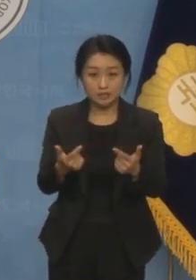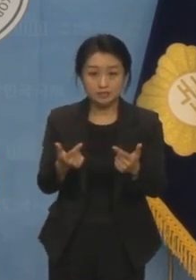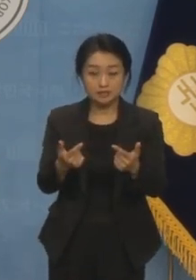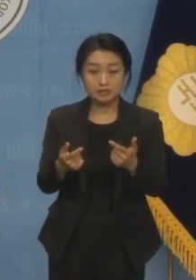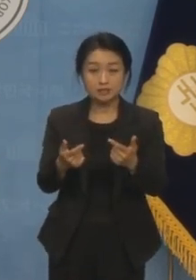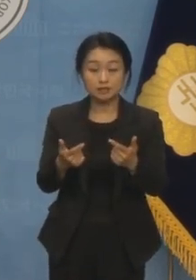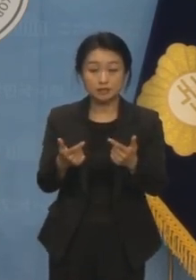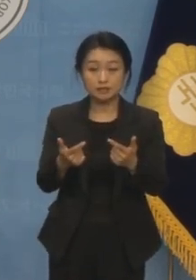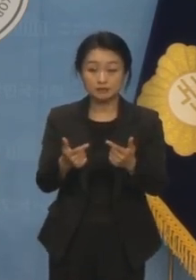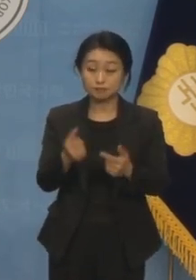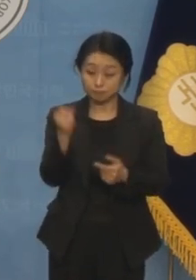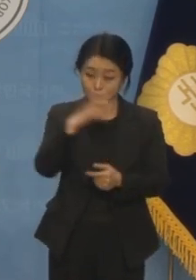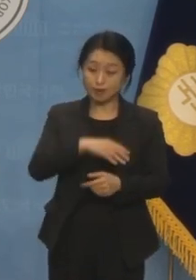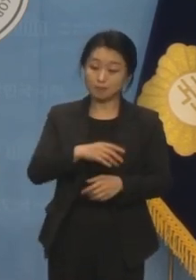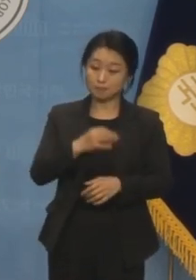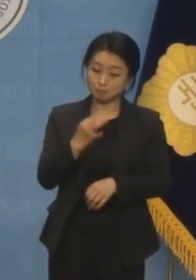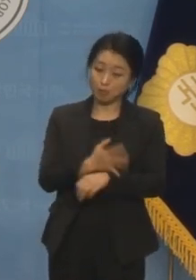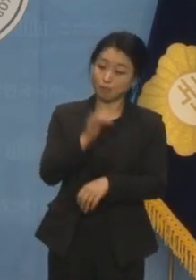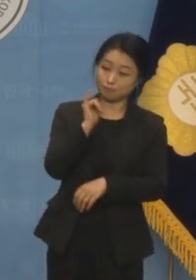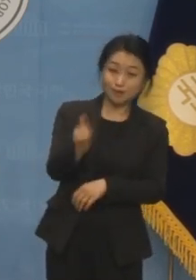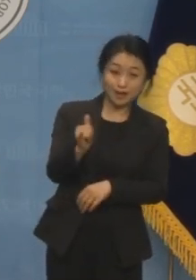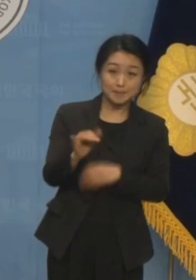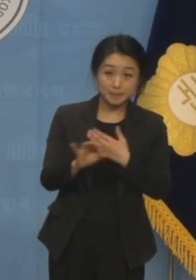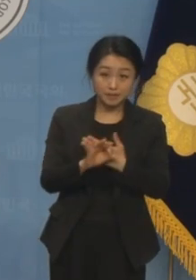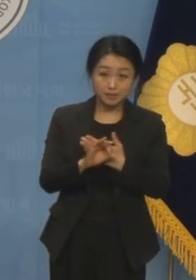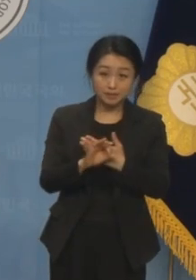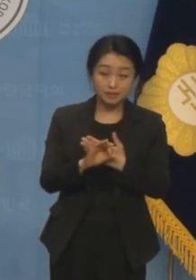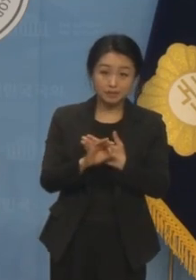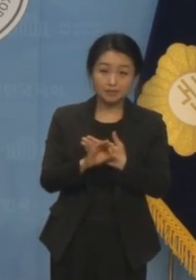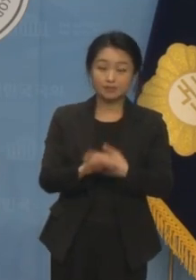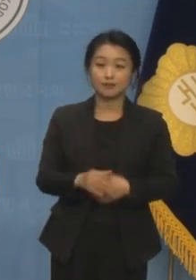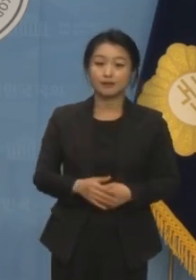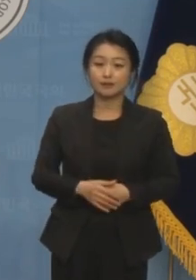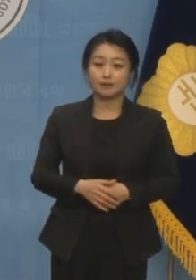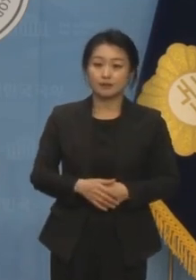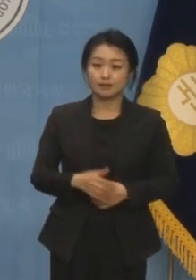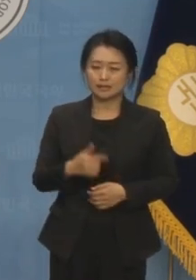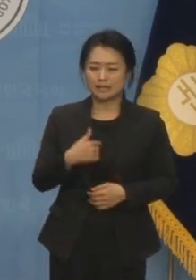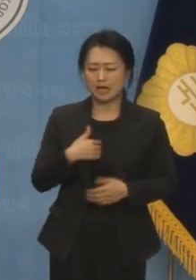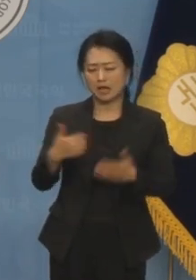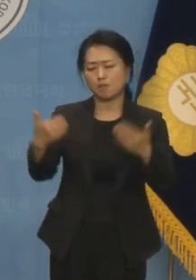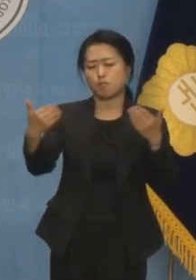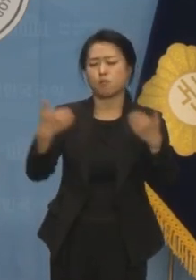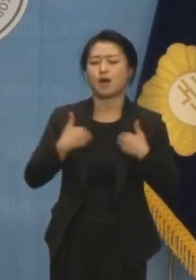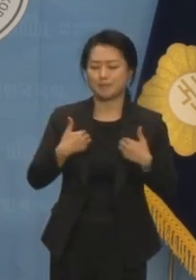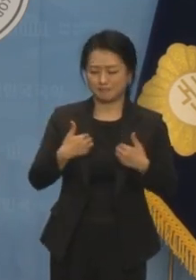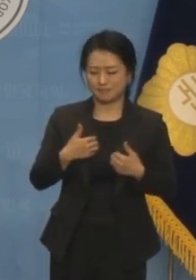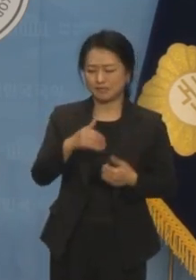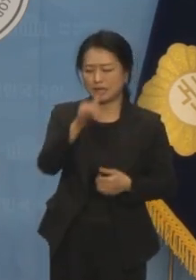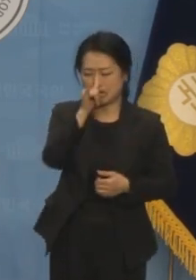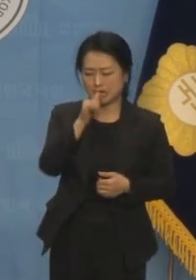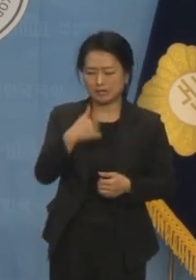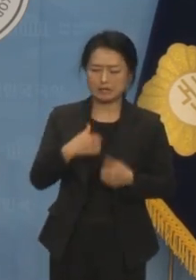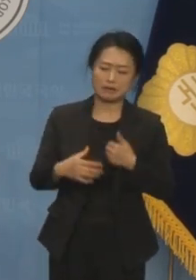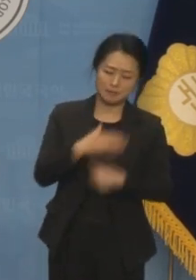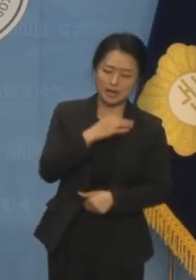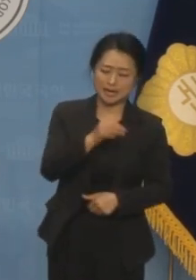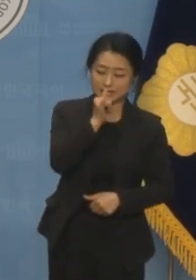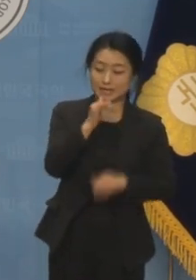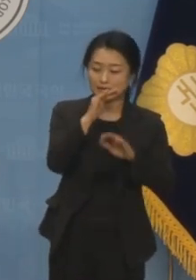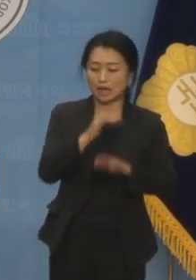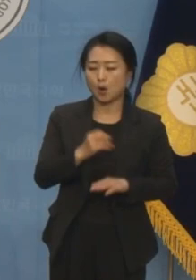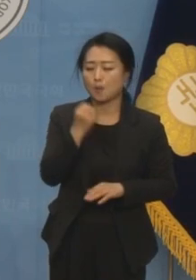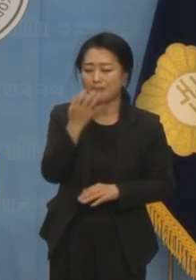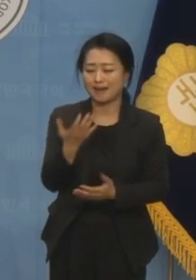아닌 이유로 전화를 했다면 자신이 모함받고 있다는 얘기를 해달라는 취지의 얘기를 할 필요도 없었고 그리고 텔레그램으로